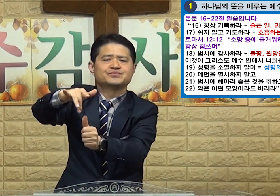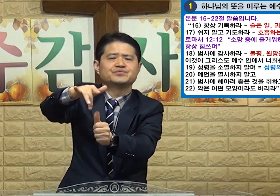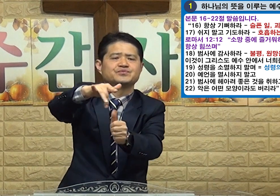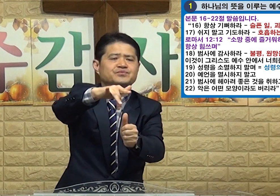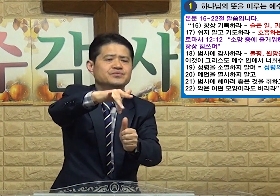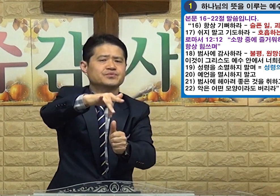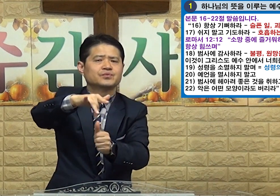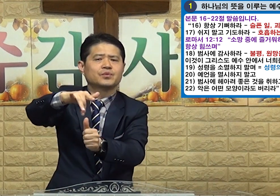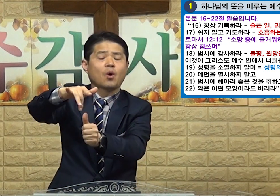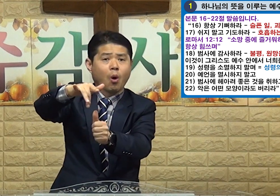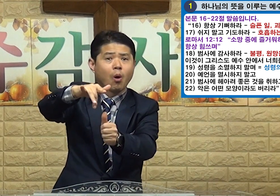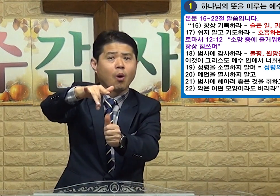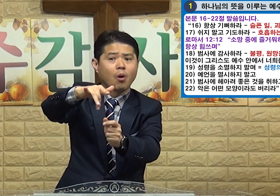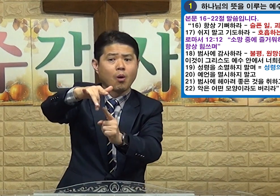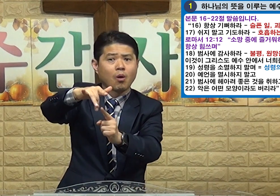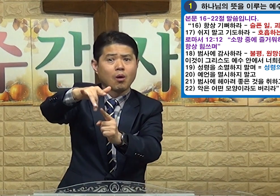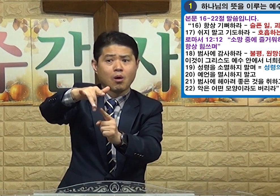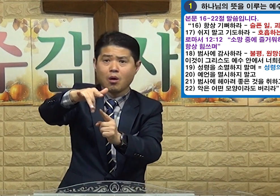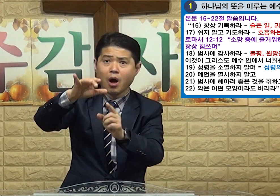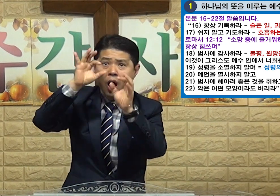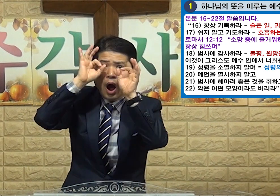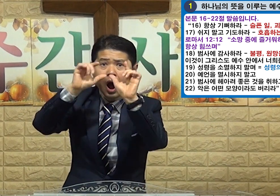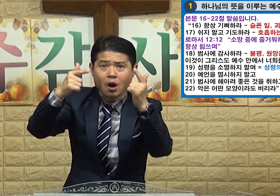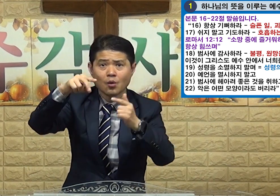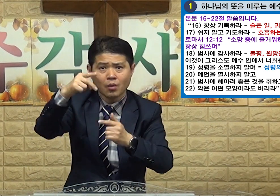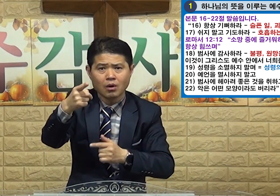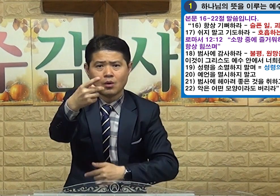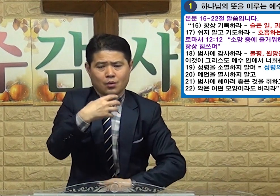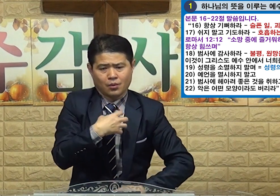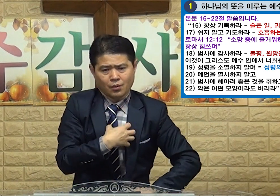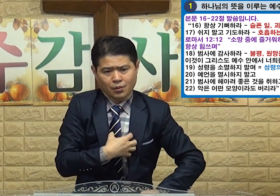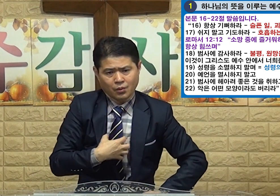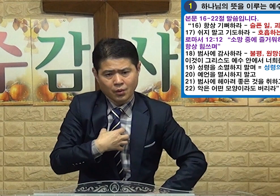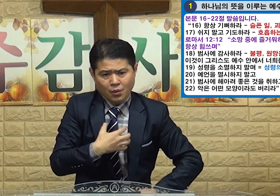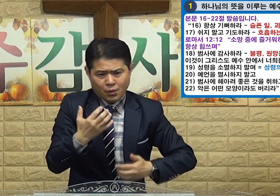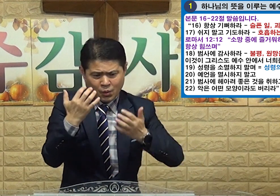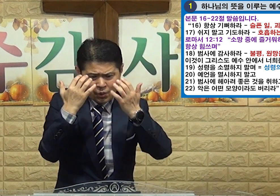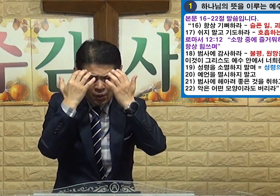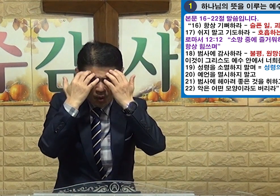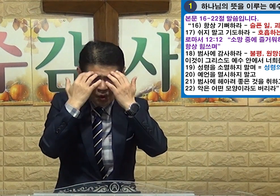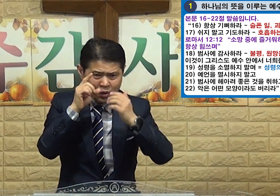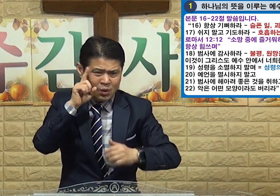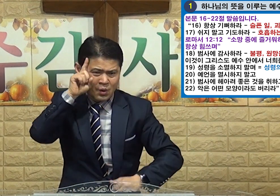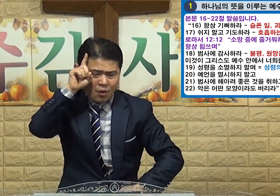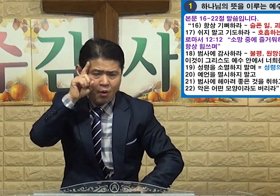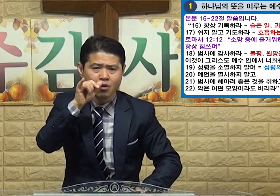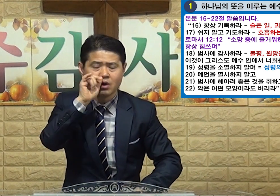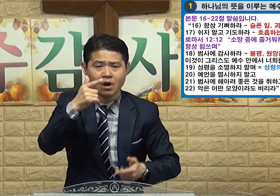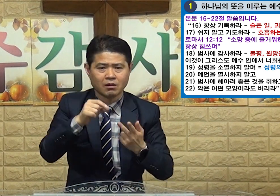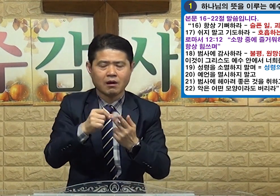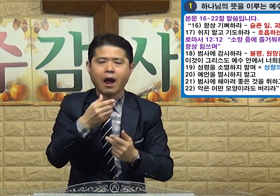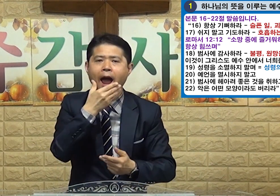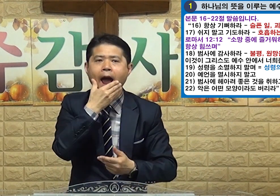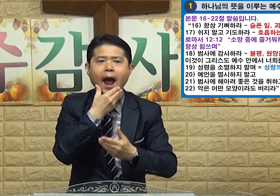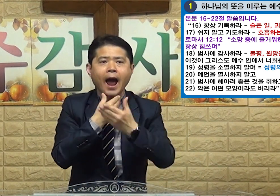우리가 휩싸여서 마귀의 움직임대로 우리가 행할 것입니다. 보이지는 않지만 우리가 고통